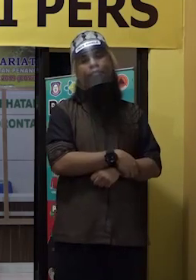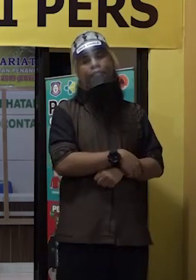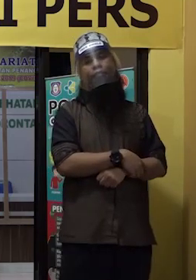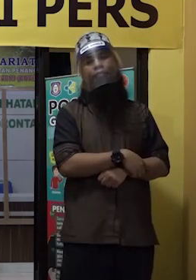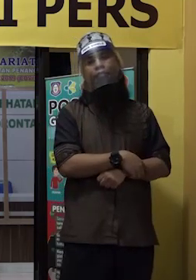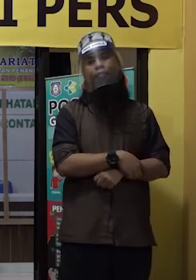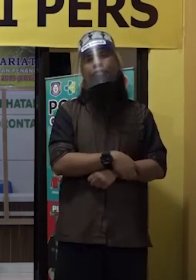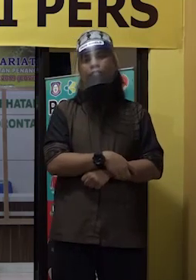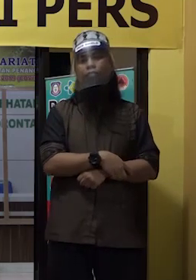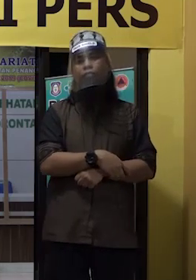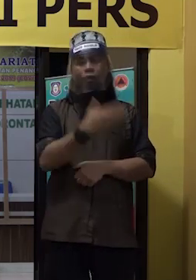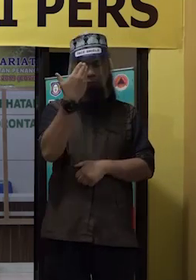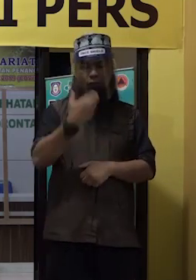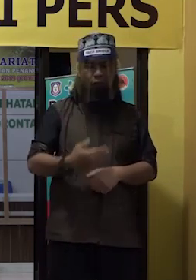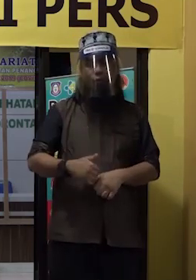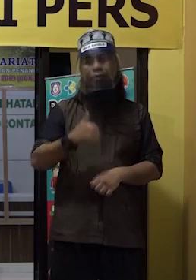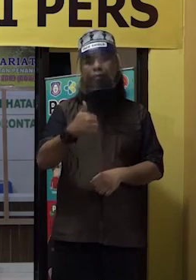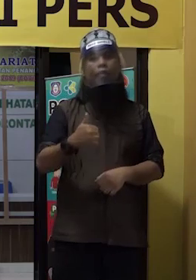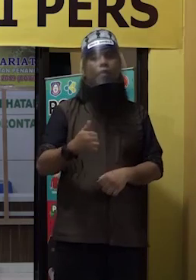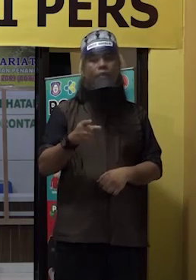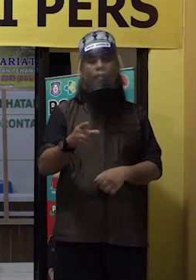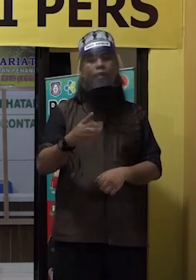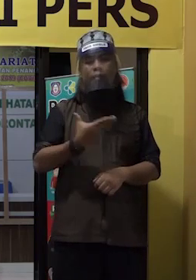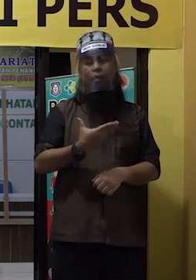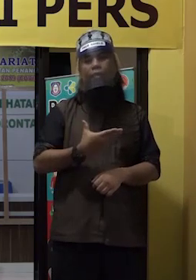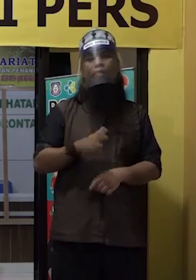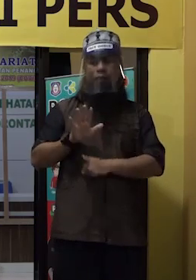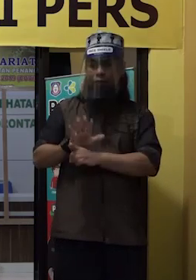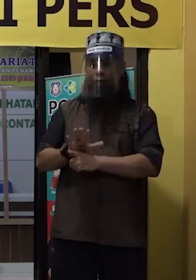Keadaan umum baik dan sementara persiapan ke karantina Pemda.